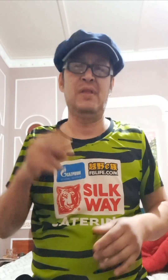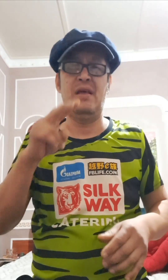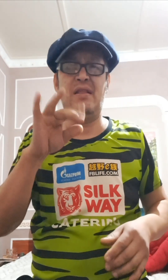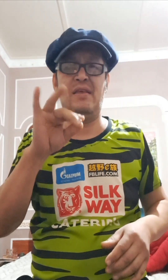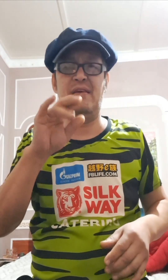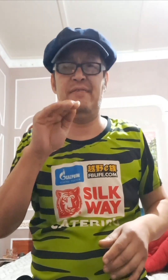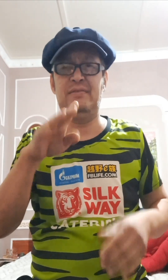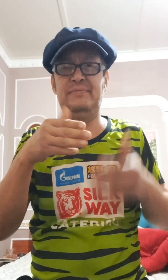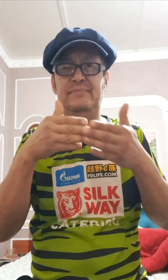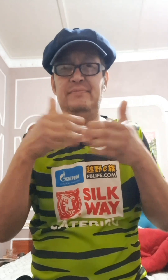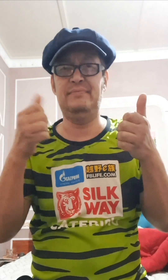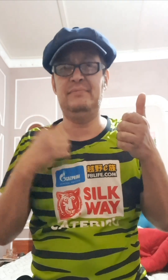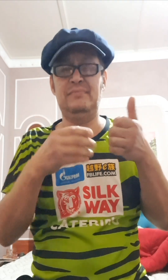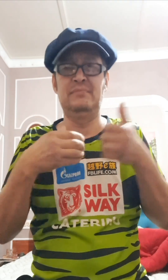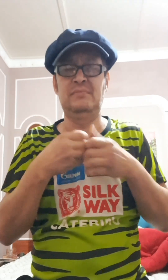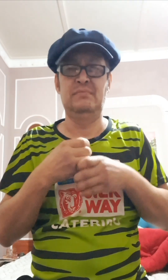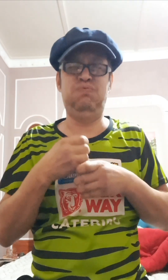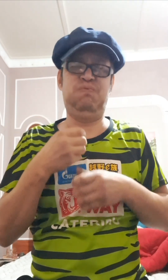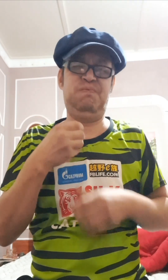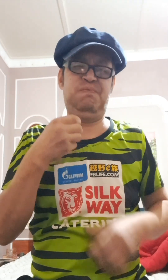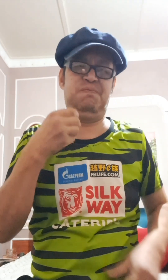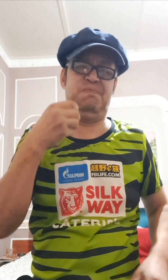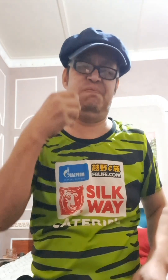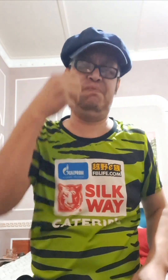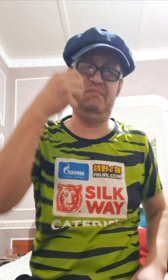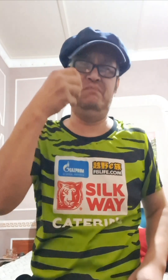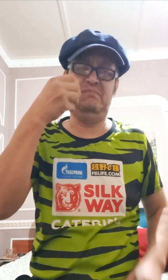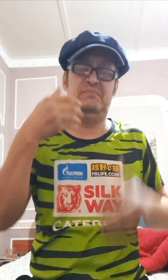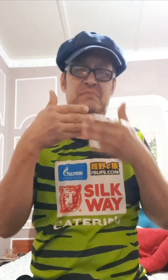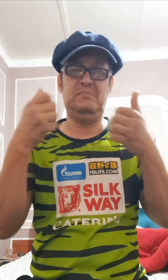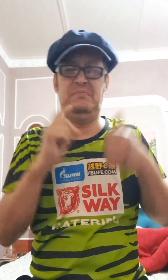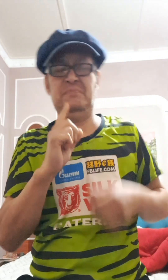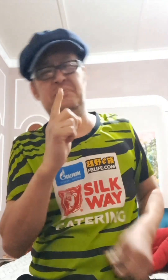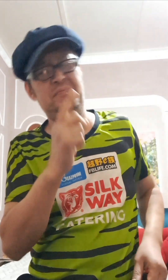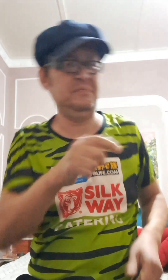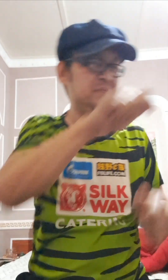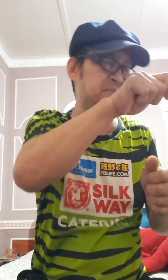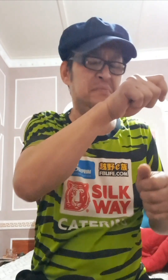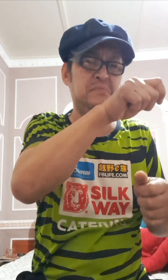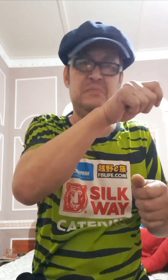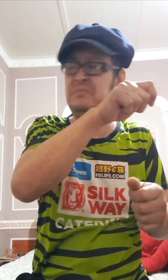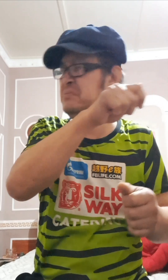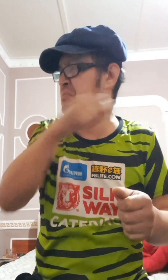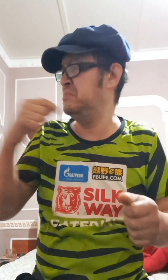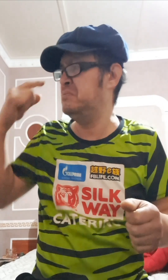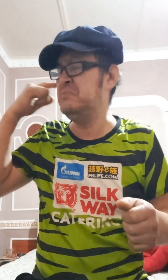Los barriles pasan por una cámara de vapor para hacer la madera más flexible. Deben ser sometidos al vapor, de lo contrario, al